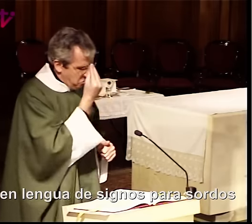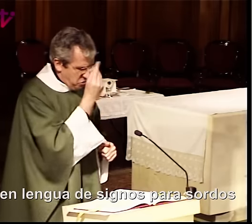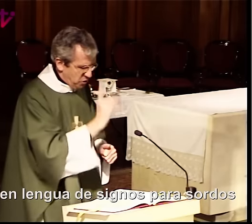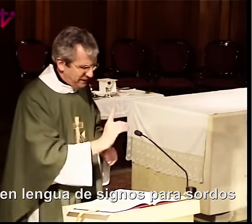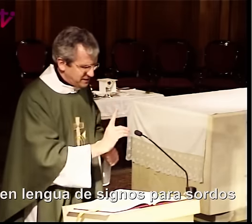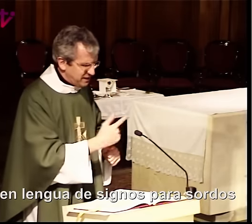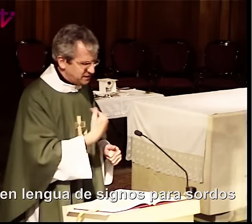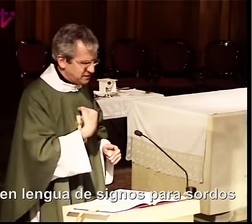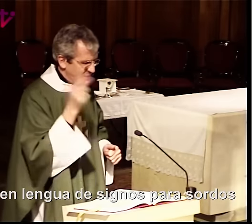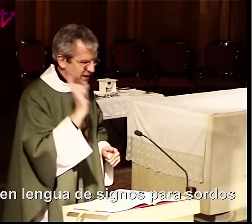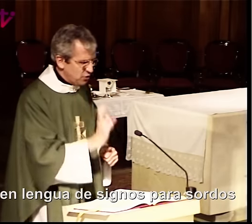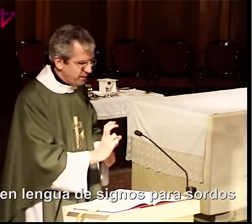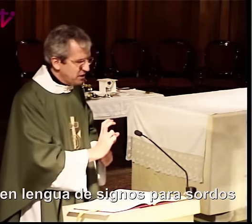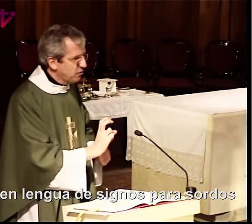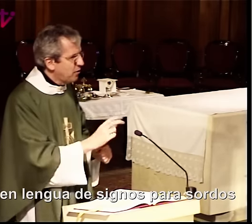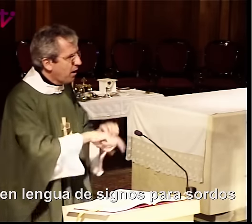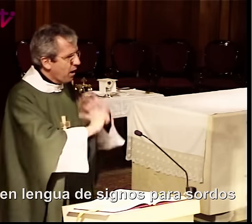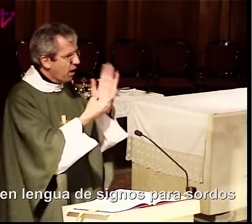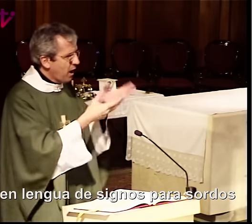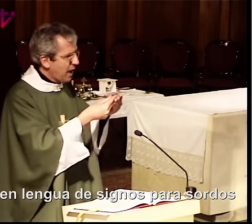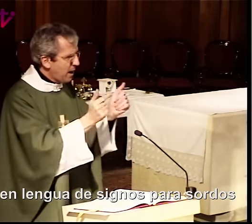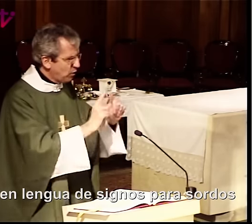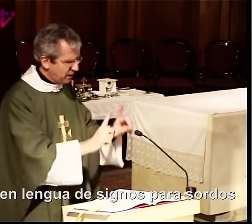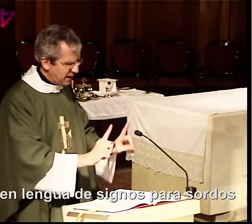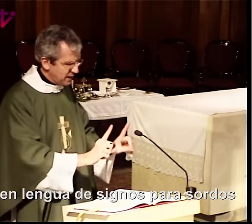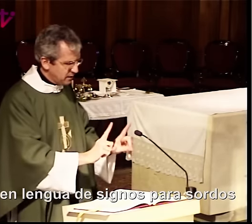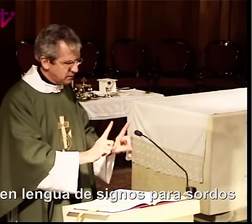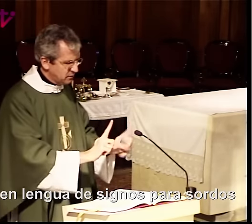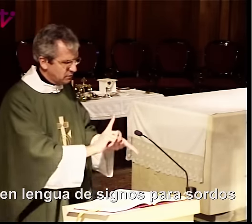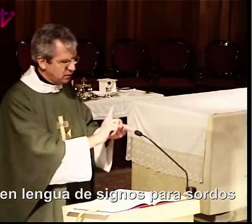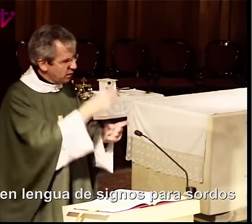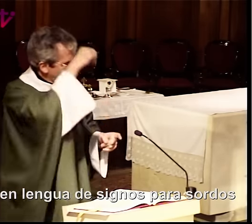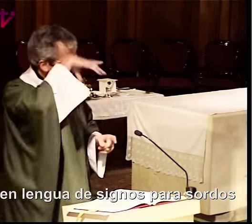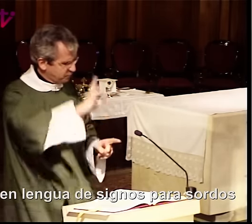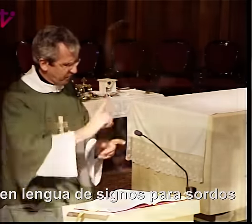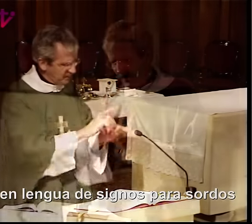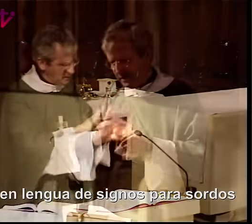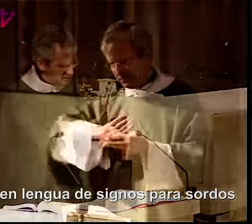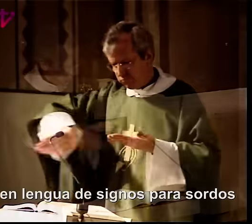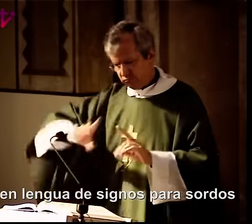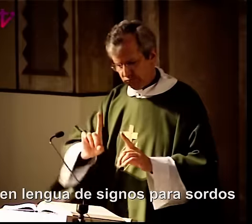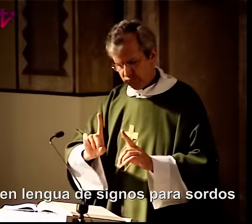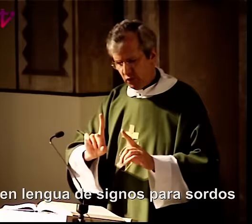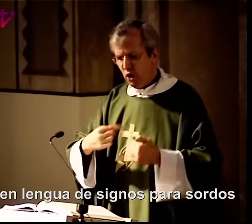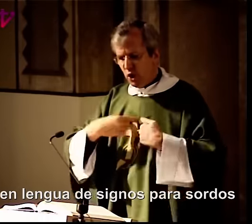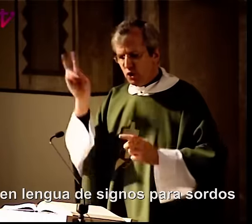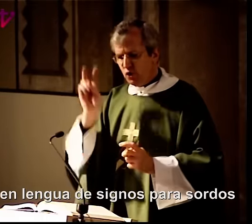no penséis que yo he venido a abolir la ley y los profetas. Yo he